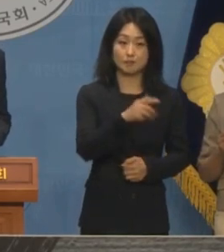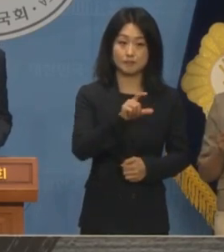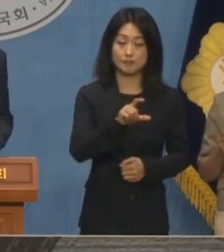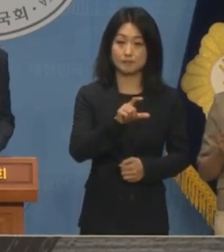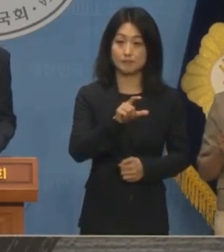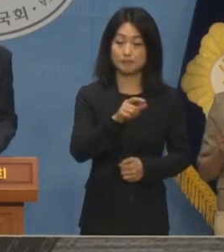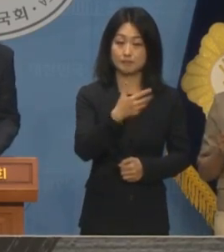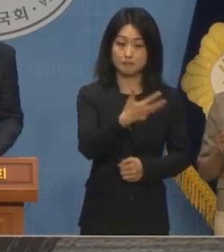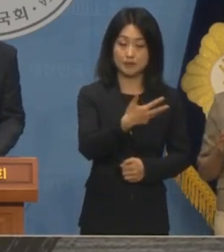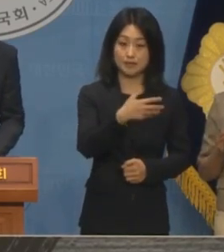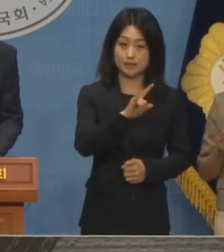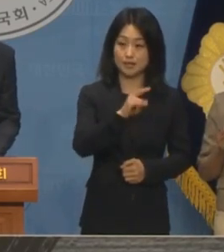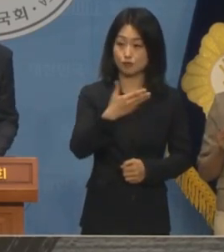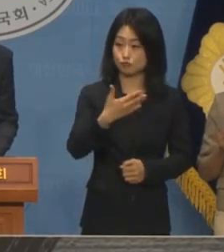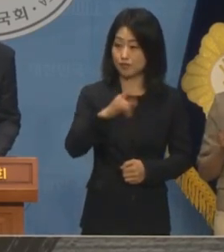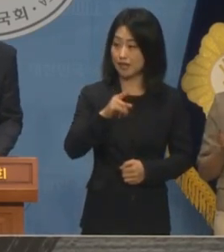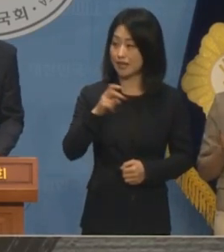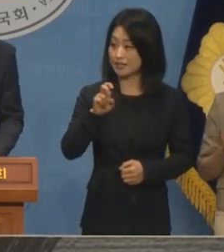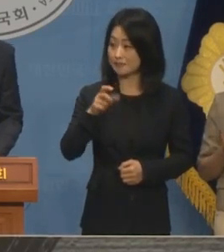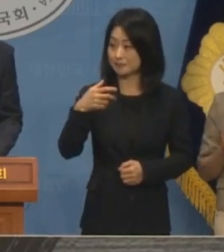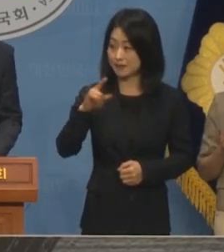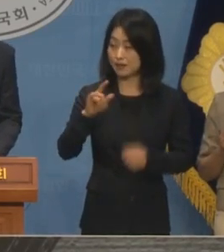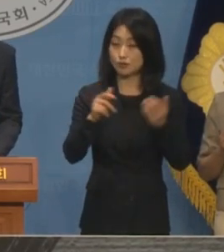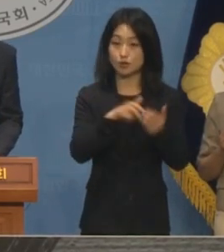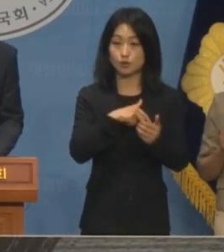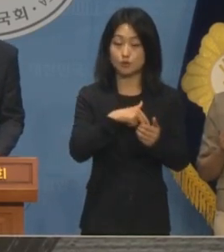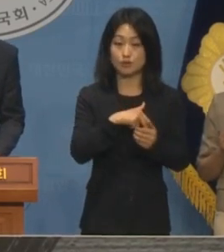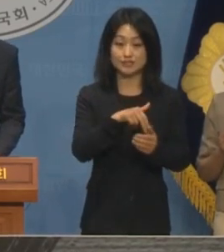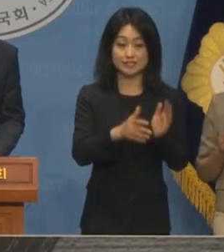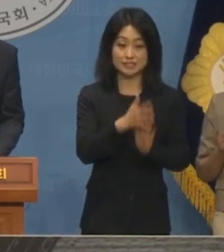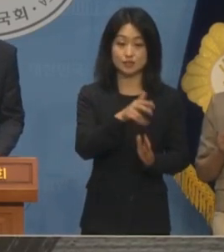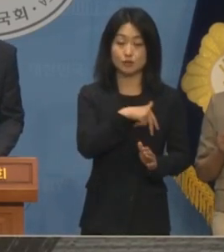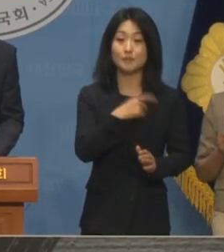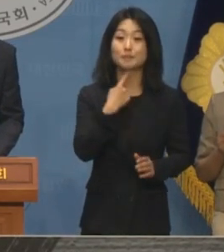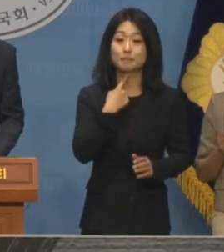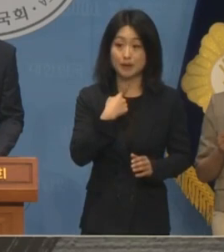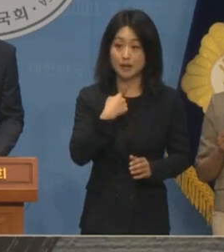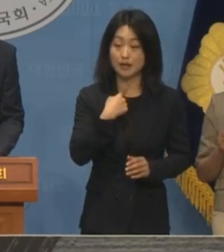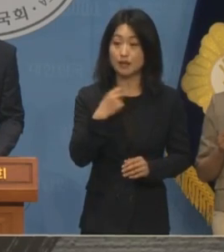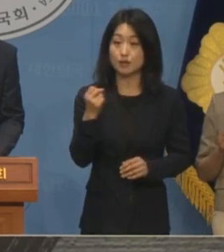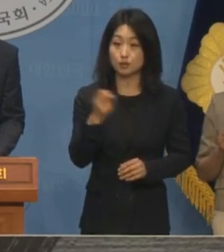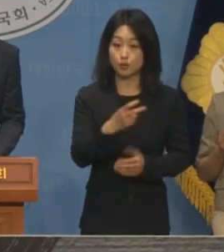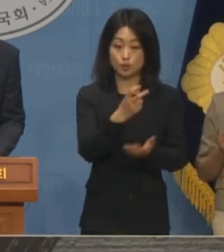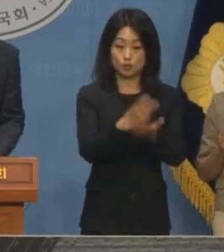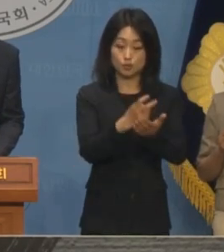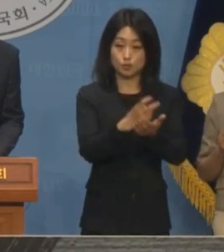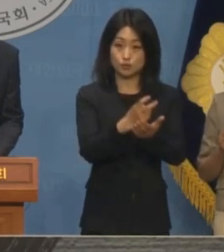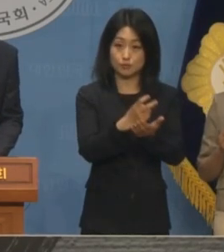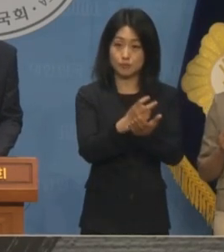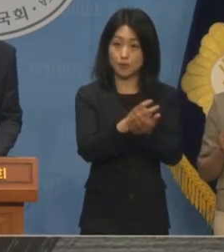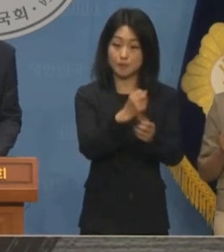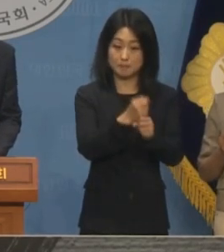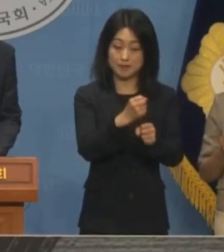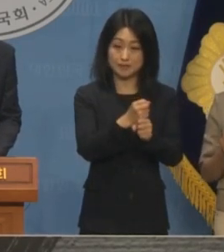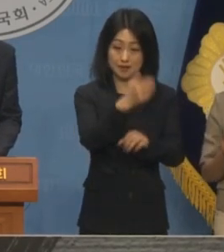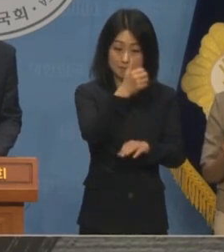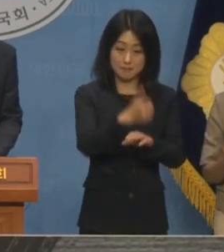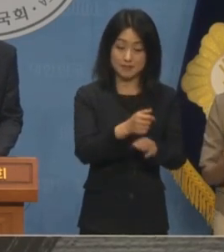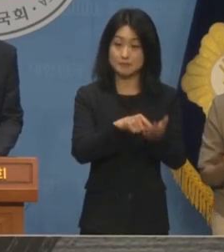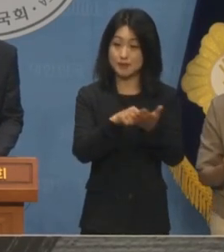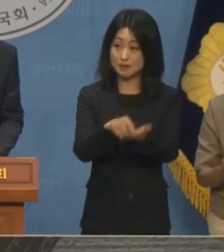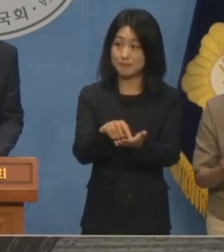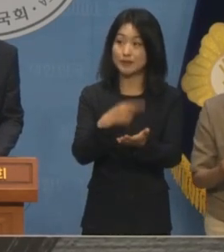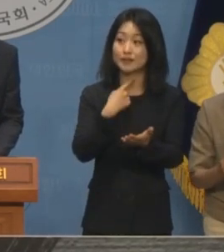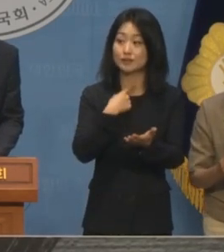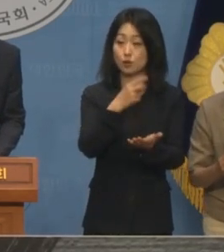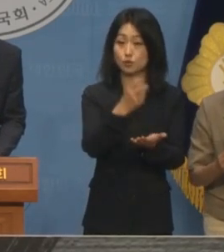서울시의회 의원을 지냈었고요. 제가 의원 생활하면서 만들었던 수많은 조례 중에 제일 마지막에 대표